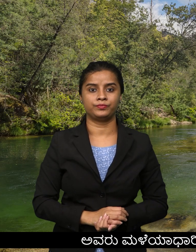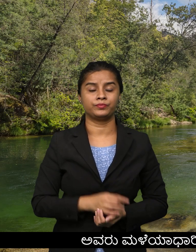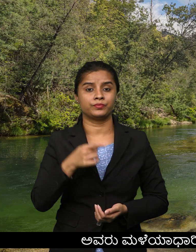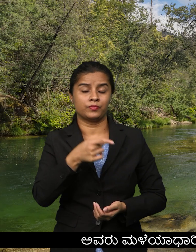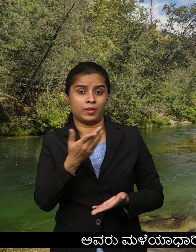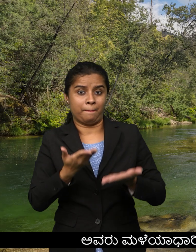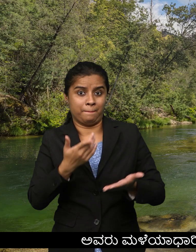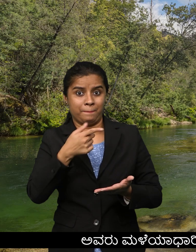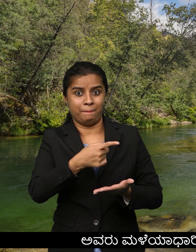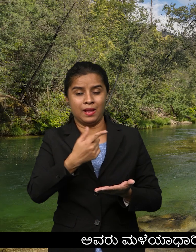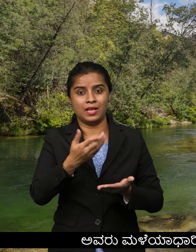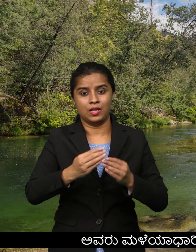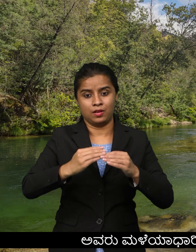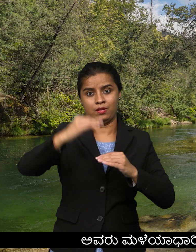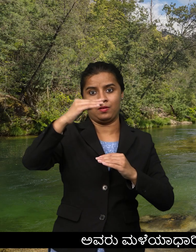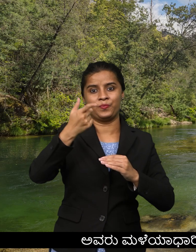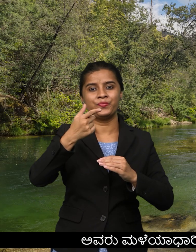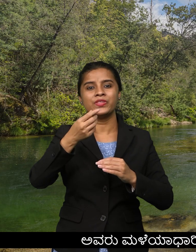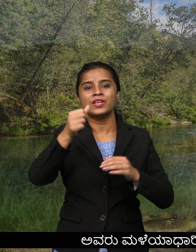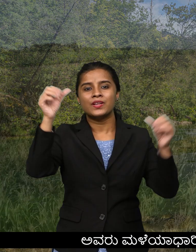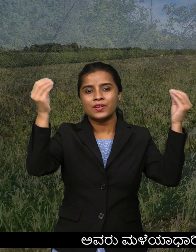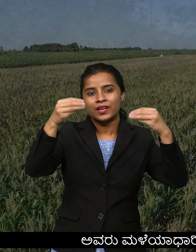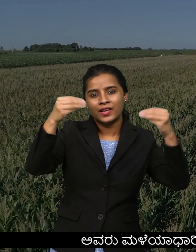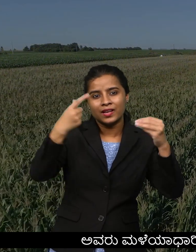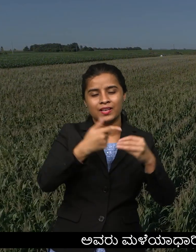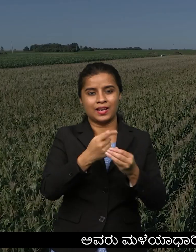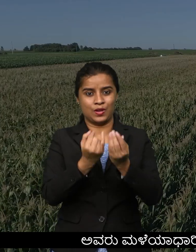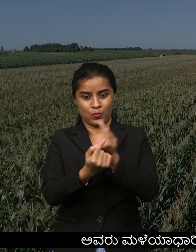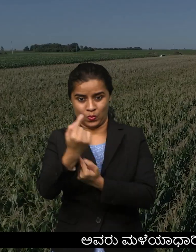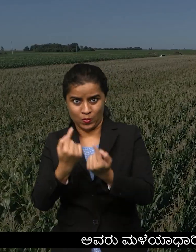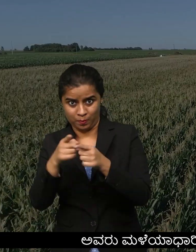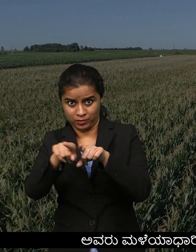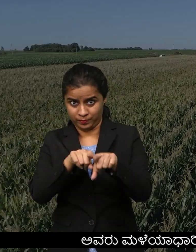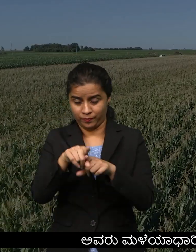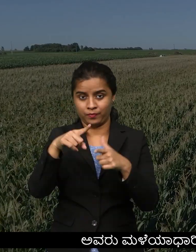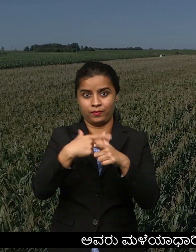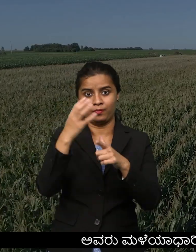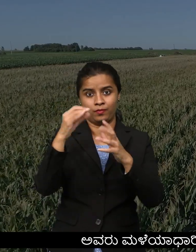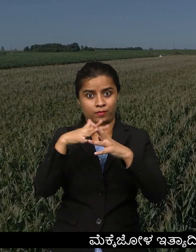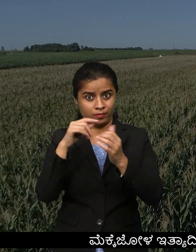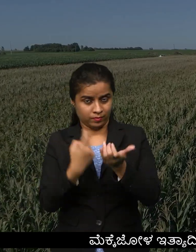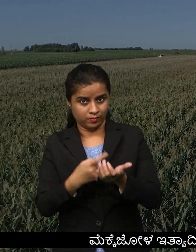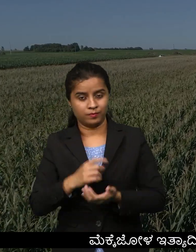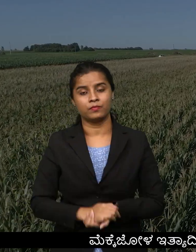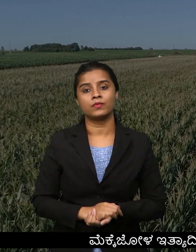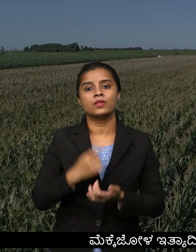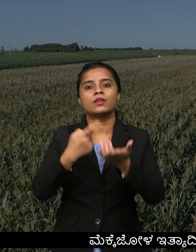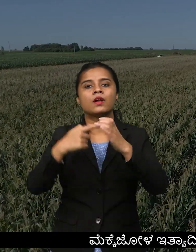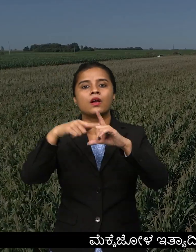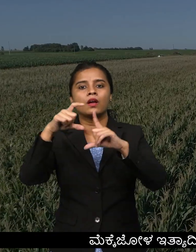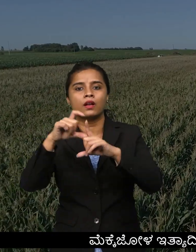ಅವರು ಮಳೆಯಾಧಾರಿತ ಬೆಳೆಗಳಾದ ಜೋಳ, ಉದ್ದು, ಹುರುಳಿ,